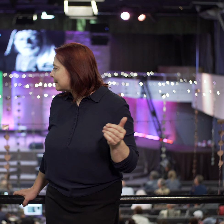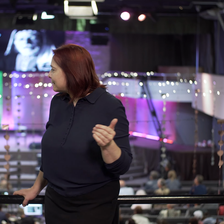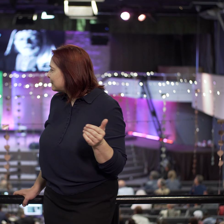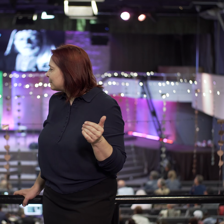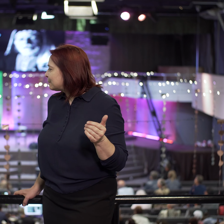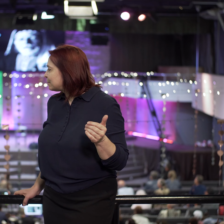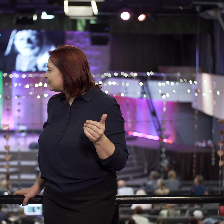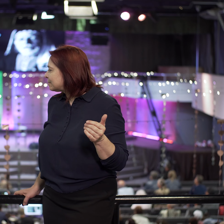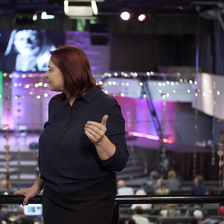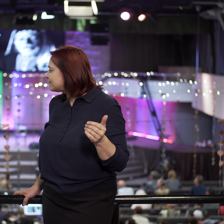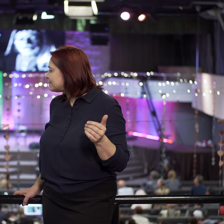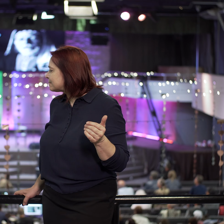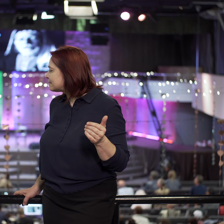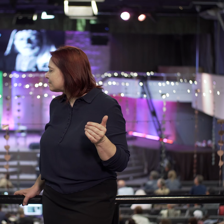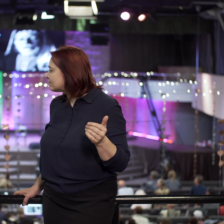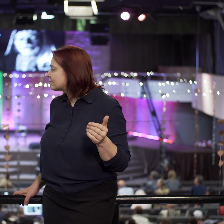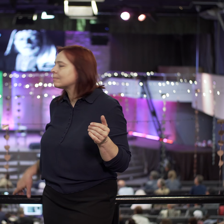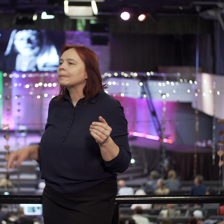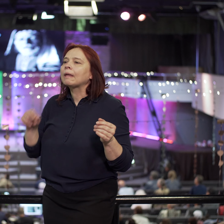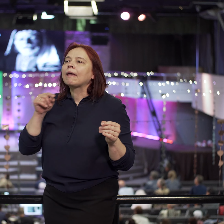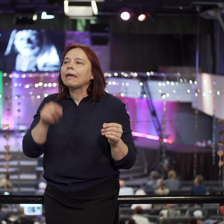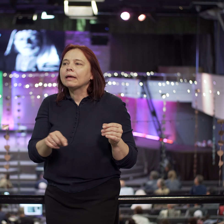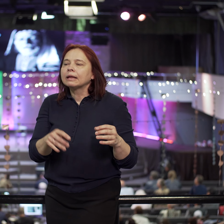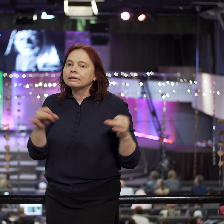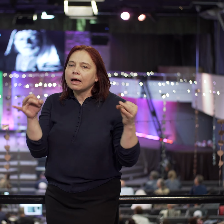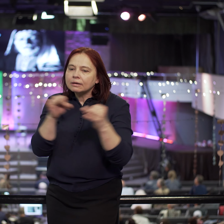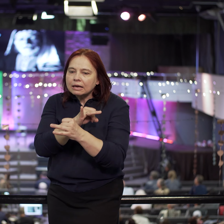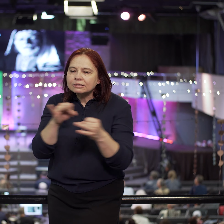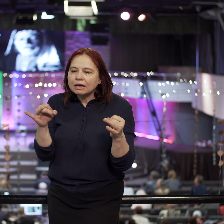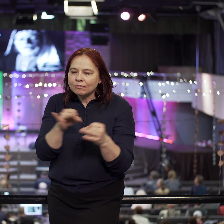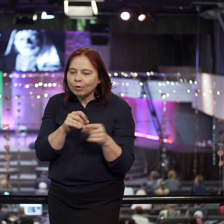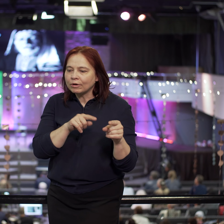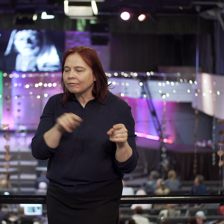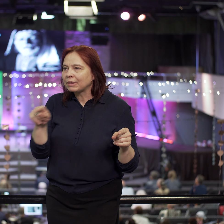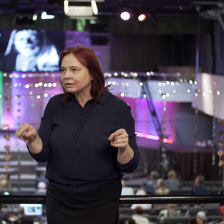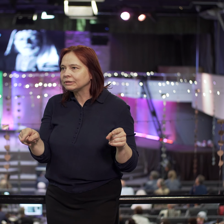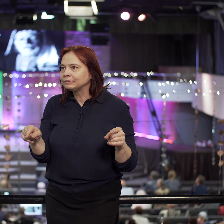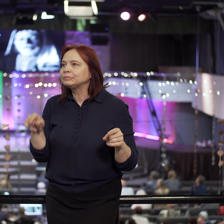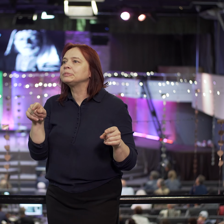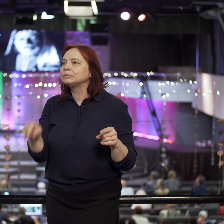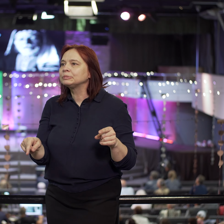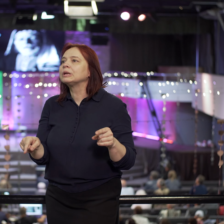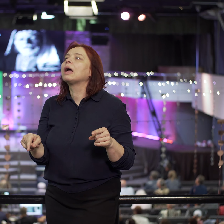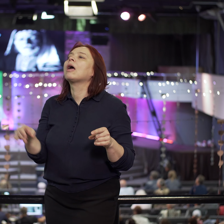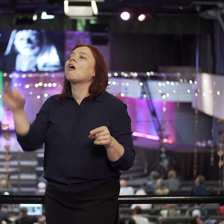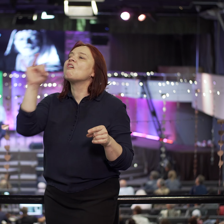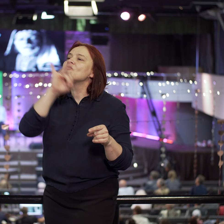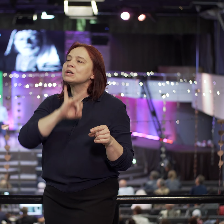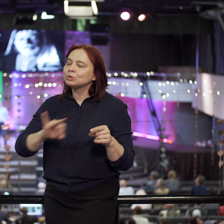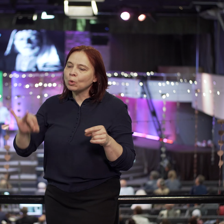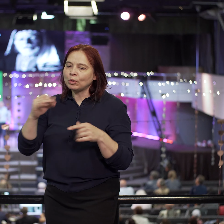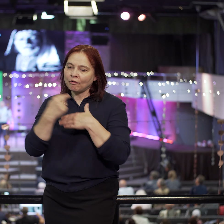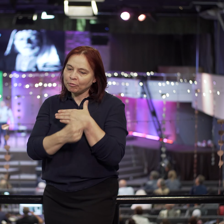как-нибудь Бог даст, мы продолжим. Но этот разговор Иисуса Христа с Никодимом, который вошел в историю